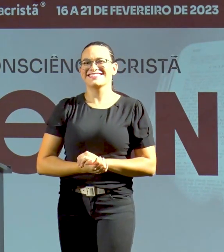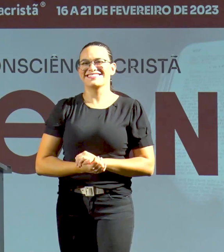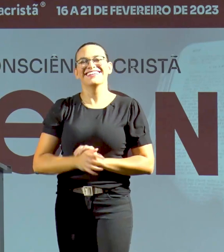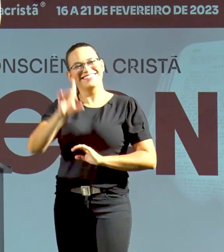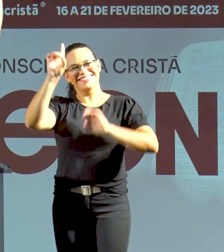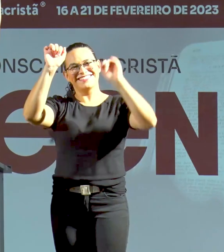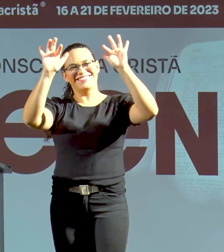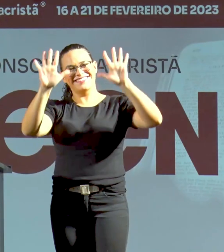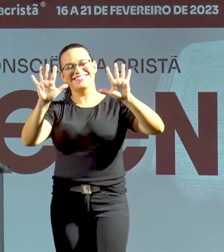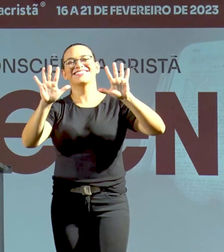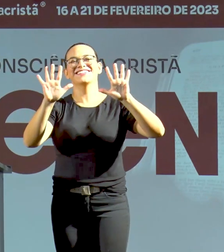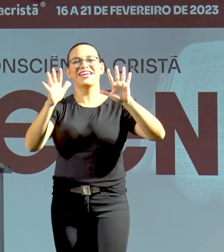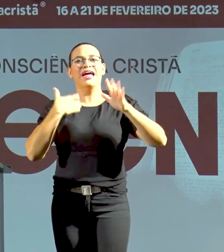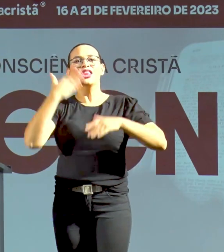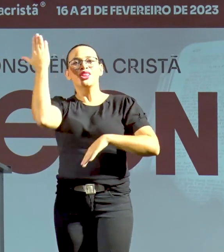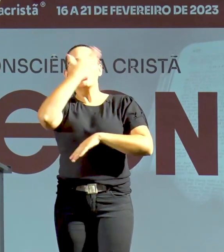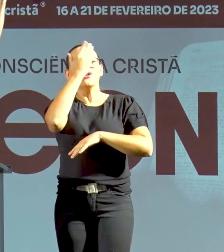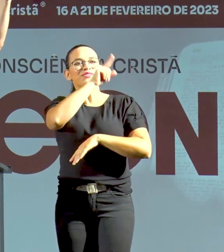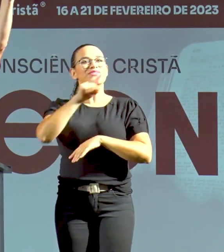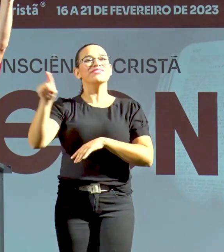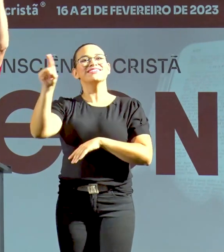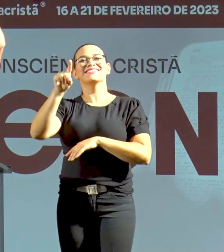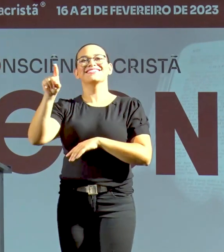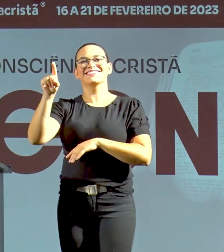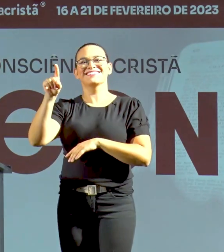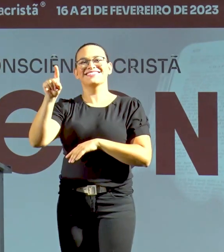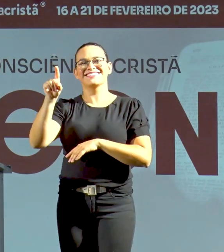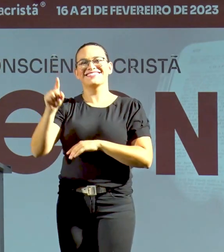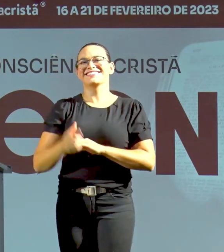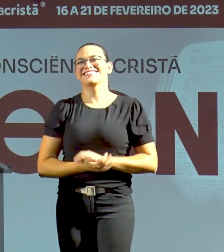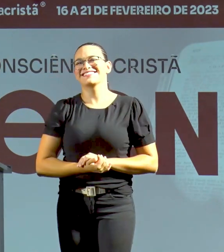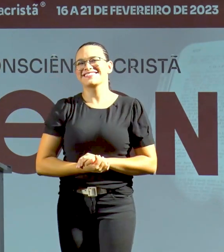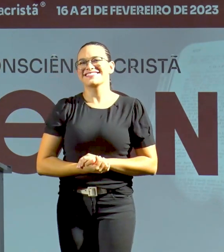Deus abençoe vocês eu não olhei para vocês nenhuma vez